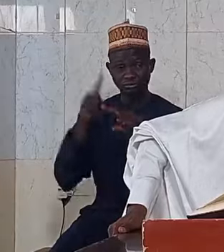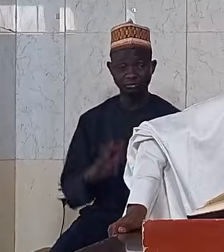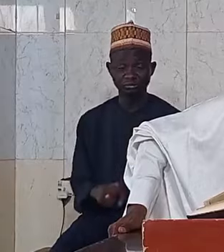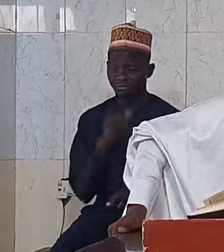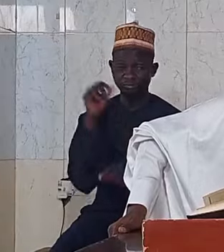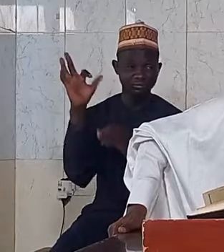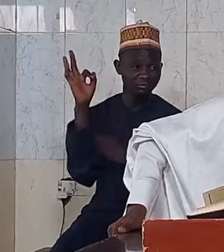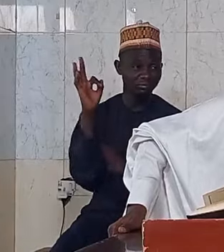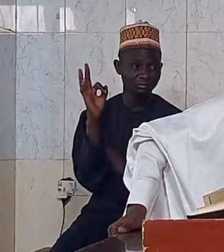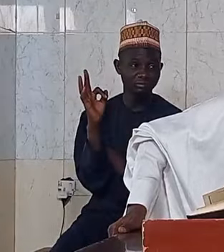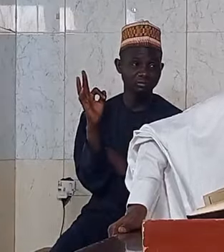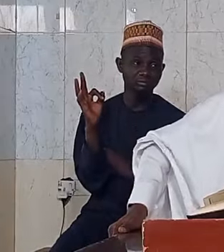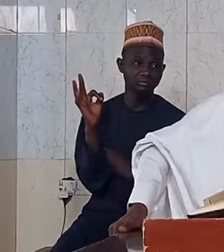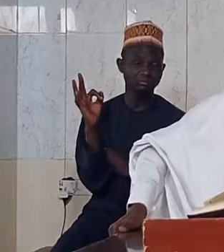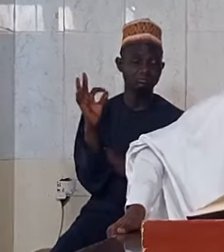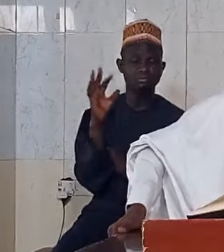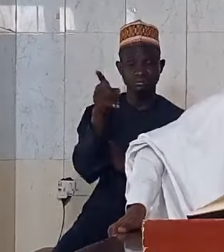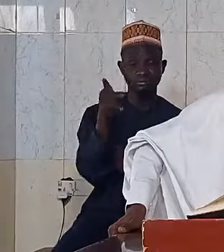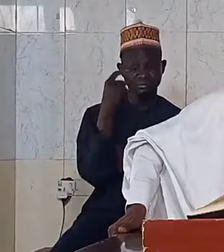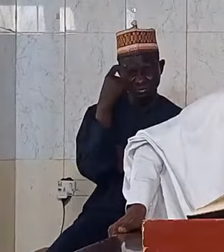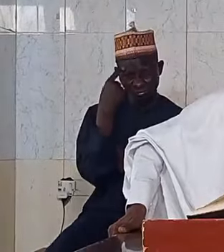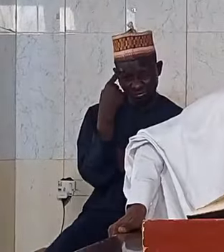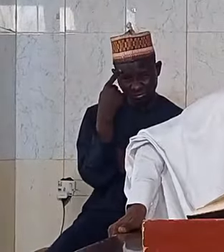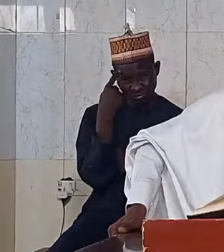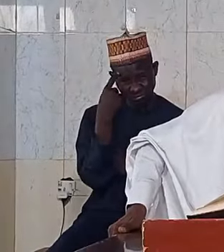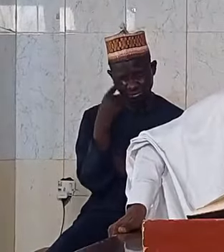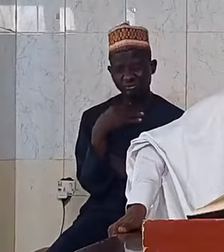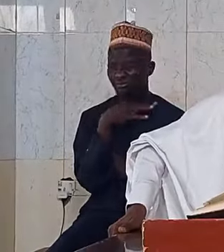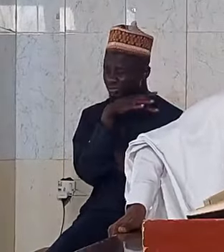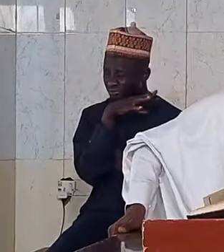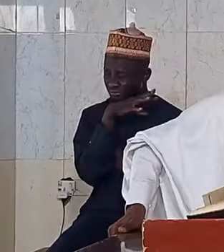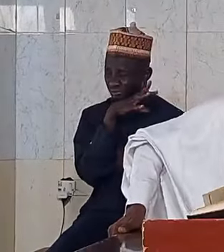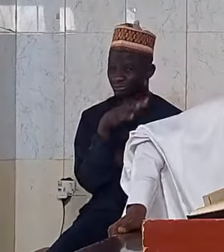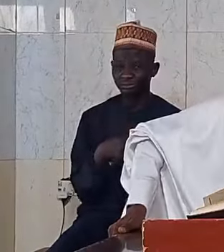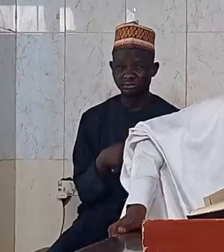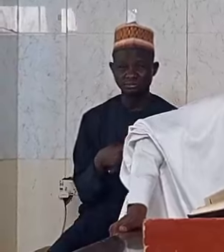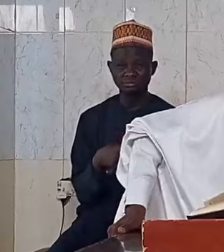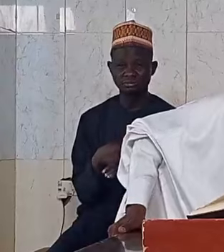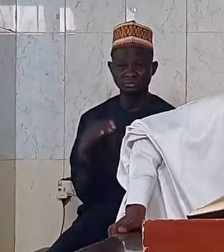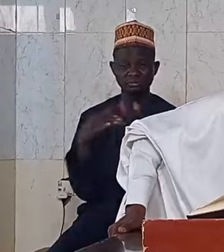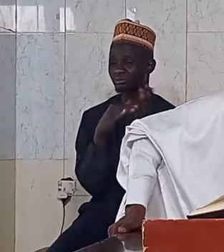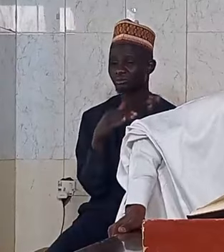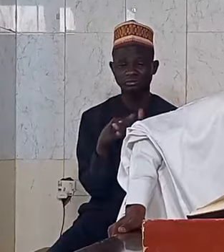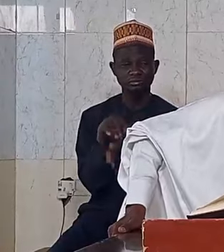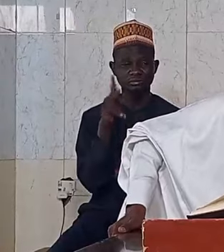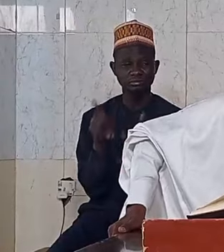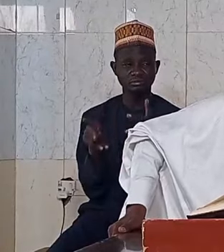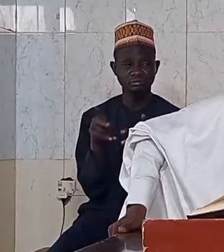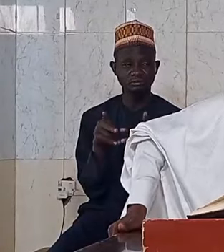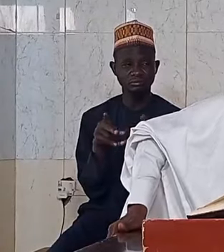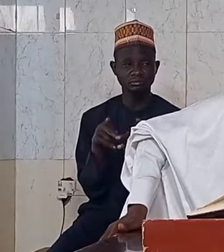ba Allah ba ko kai kana ganin wai da tiye maka yawa kamar irin soki burutsin da zaka ji